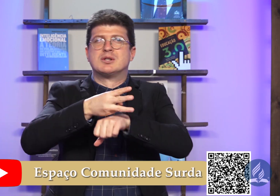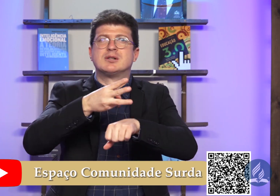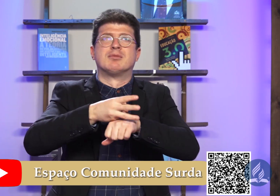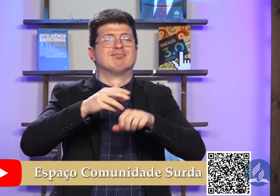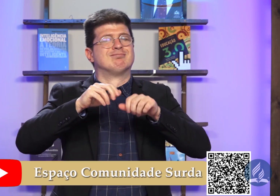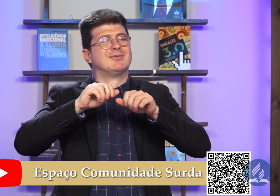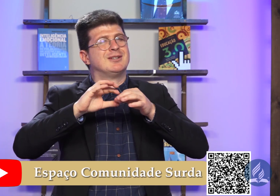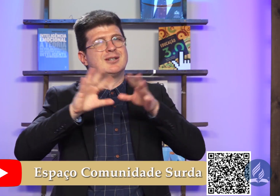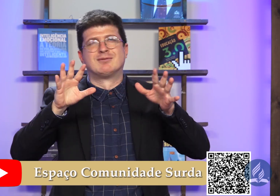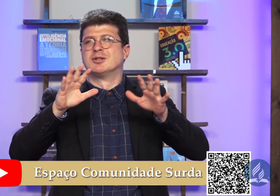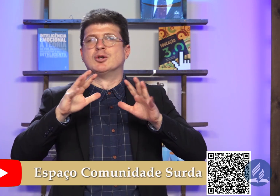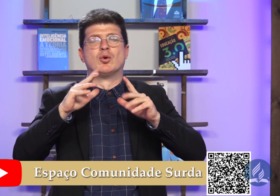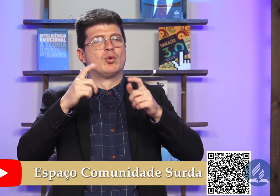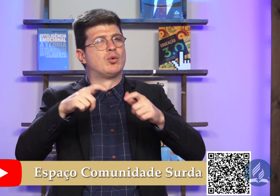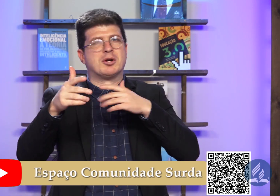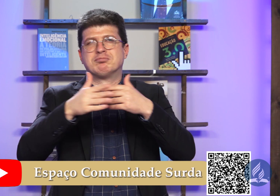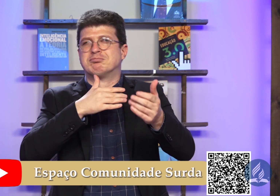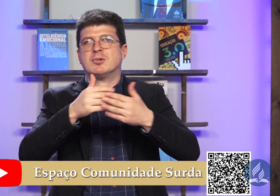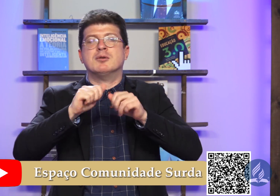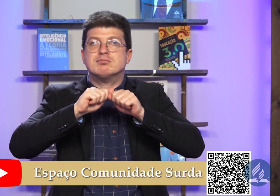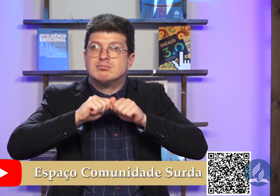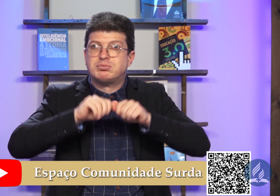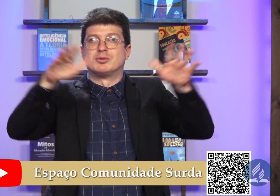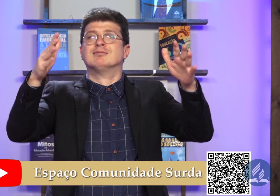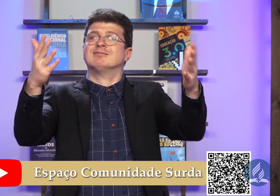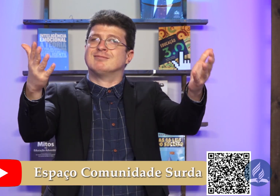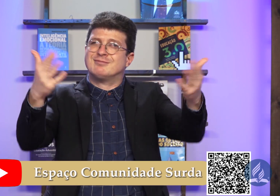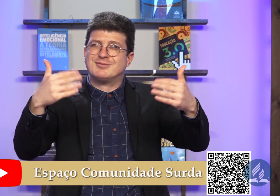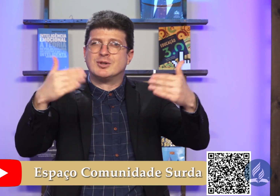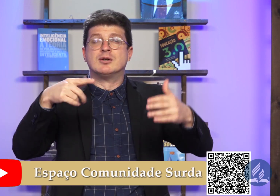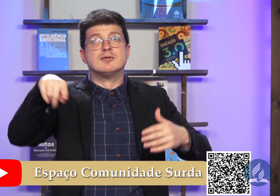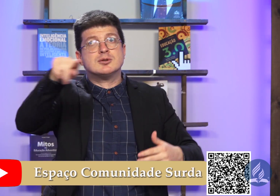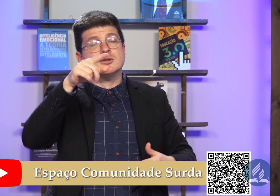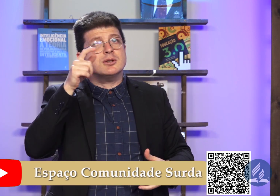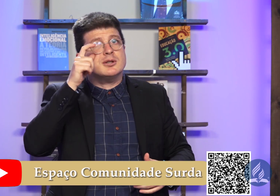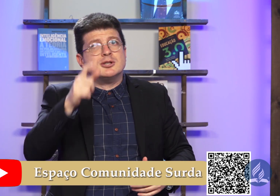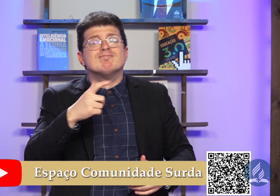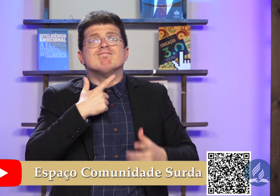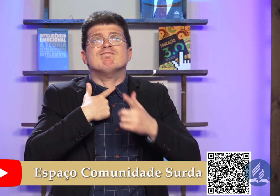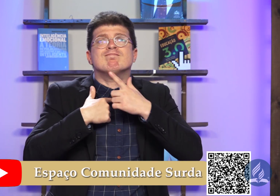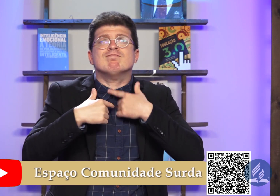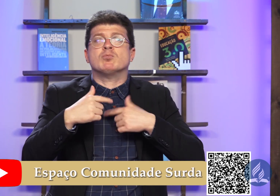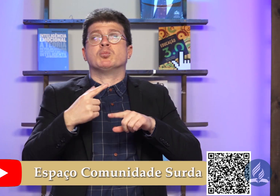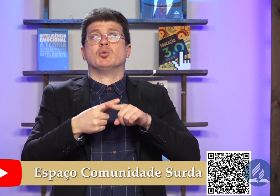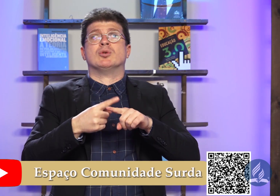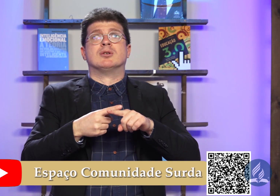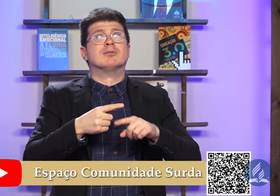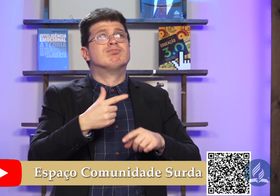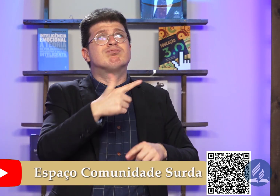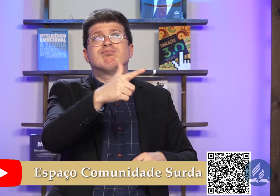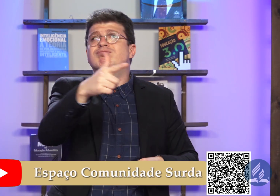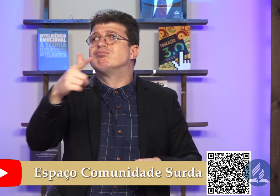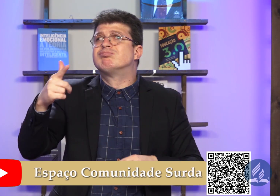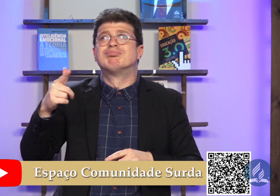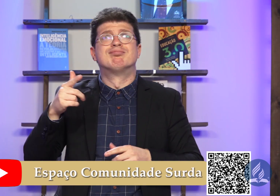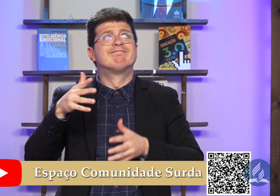pelo Facebook, pelo WhatsApp, pelo Instagram, pelas redes sociais. Compartilhem, chamem seus amigos, chamem as